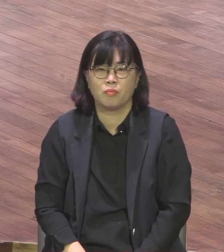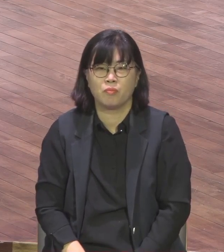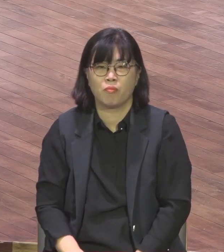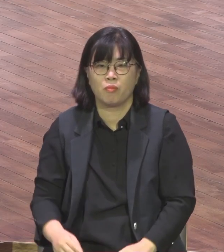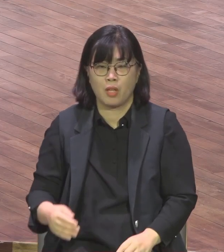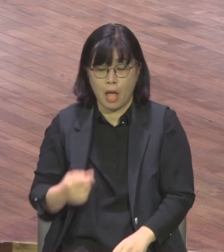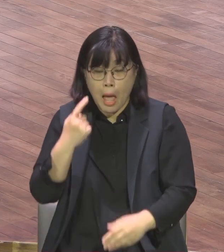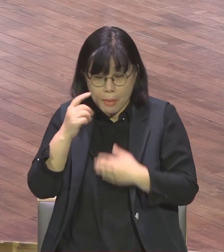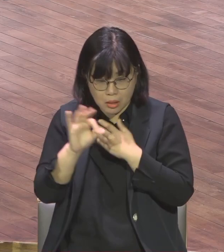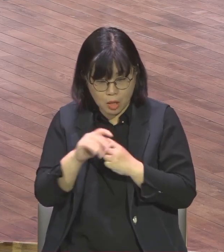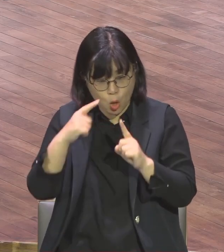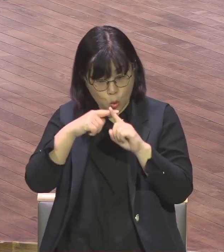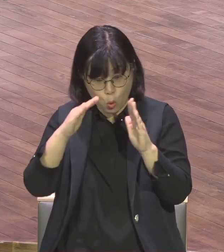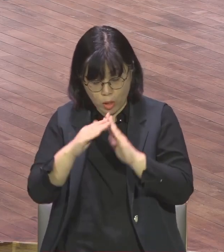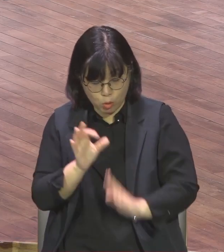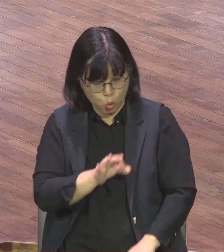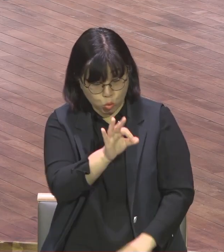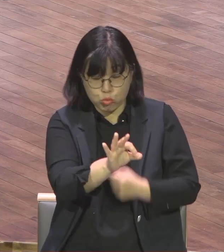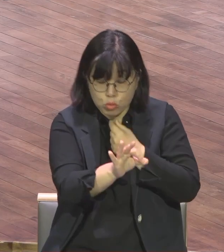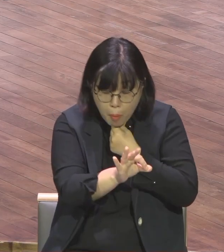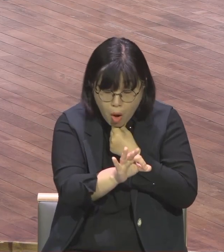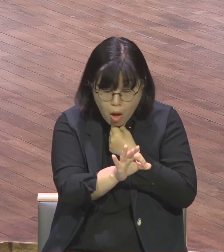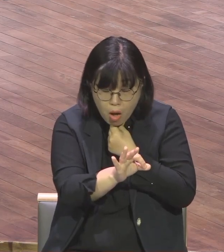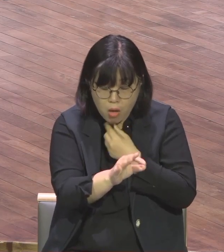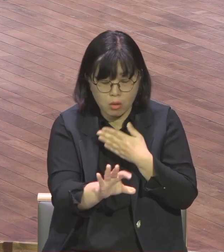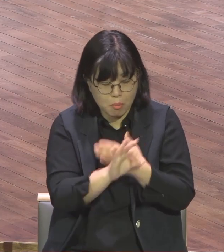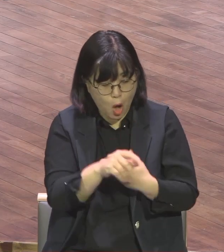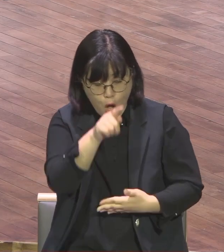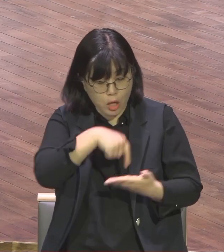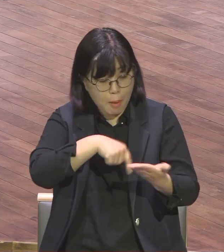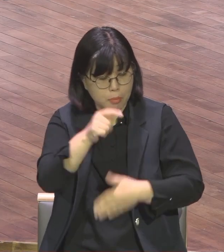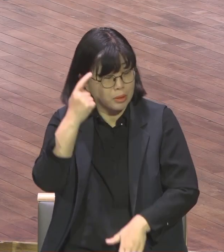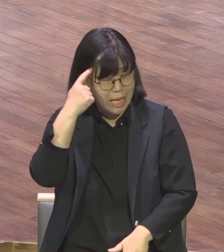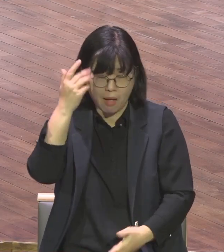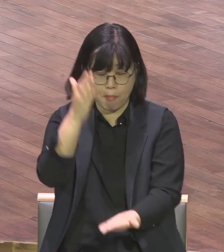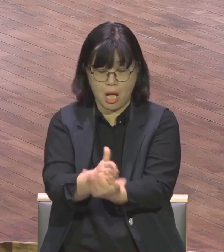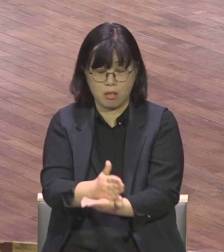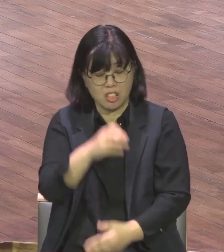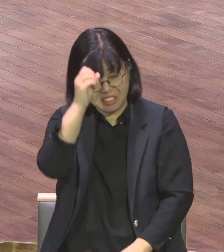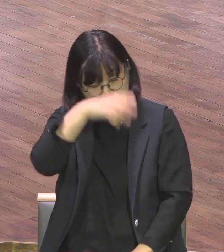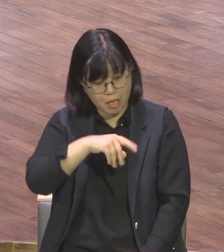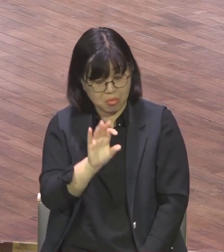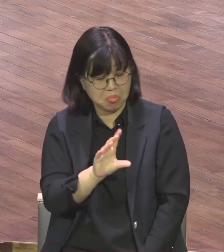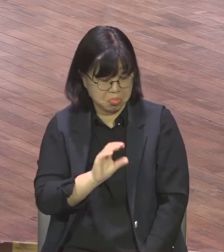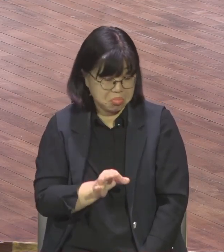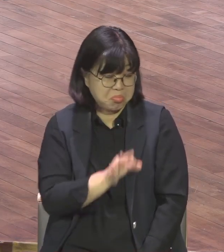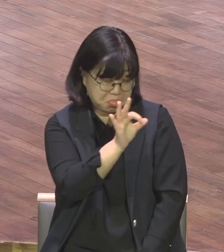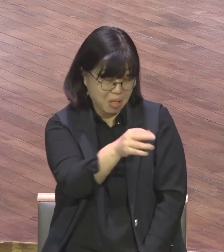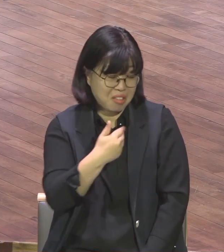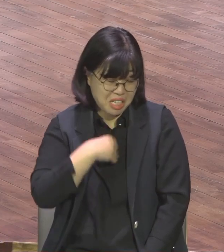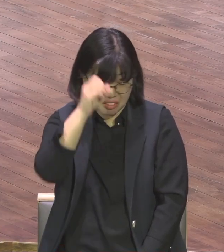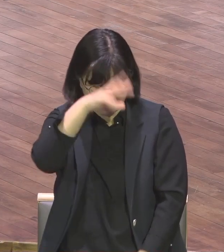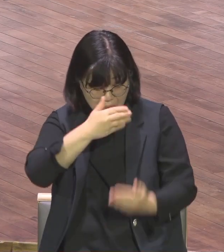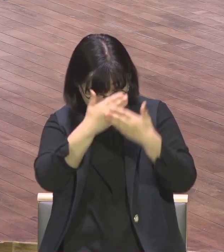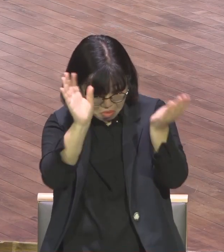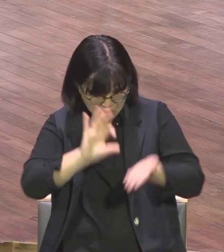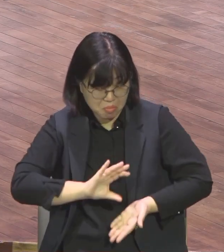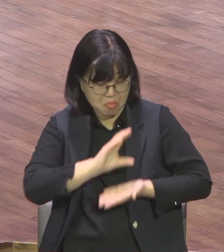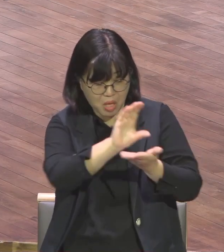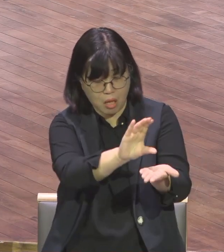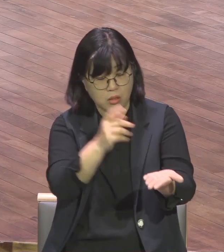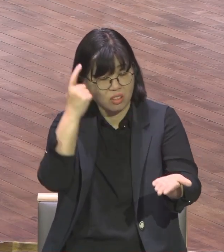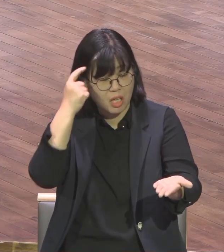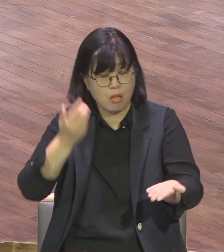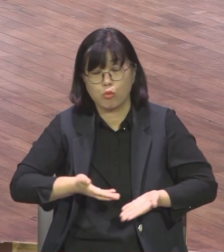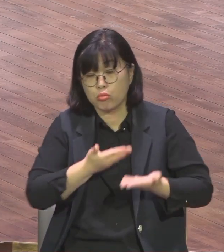그냥 주고 싶으면 주세요. 그냥 줄 정도가 되면 주시라고, 빌어주시라고. 그냥 갚아주면 좋고 안 좋겠구만. 그렇지 못하면서 그걸